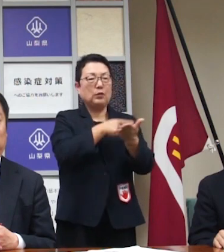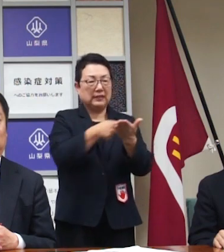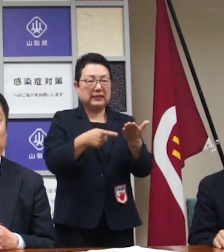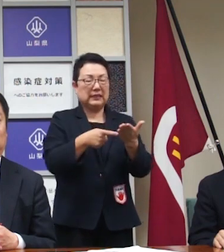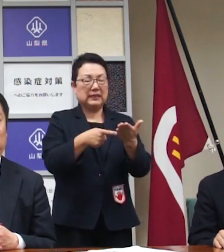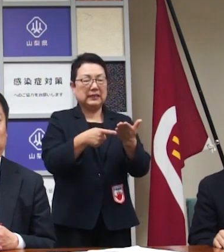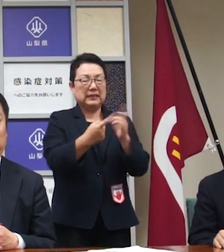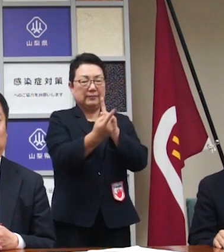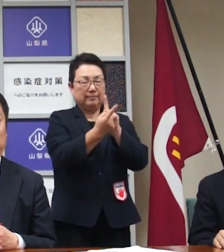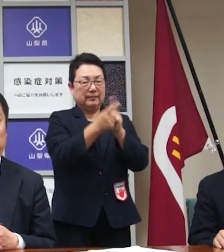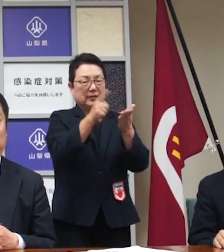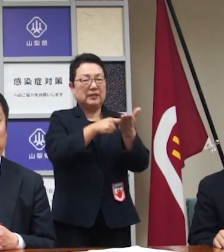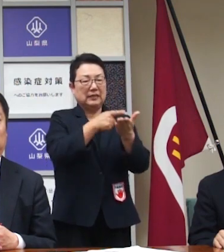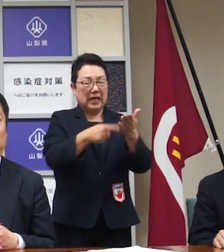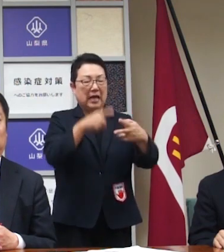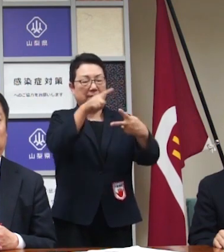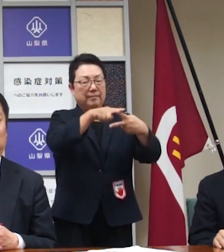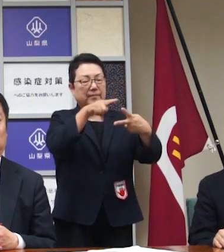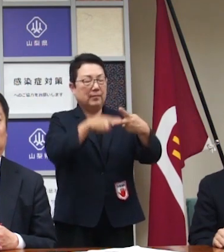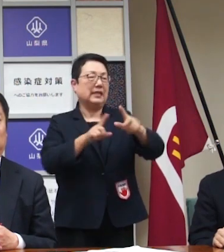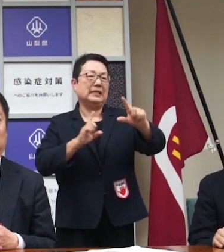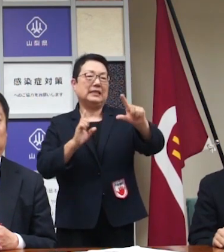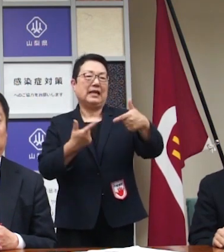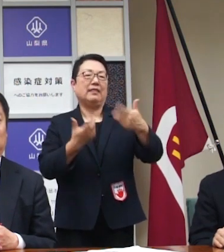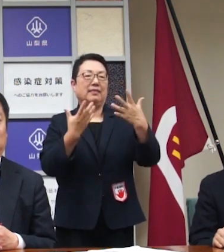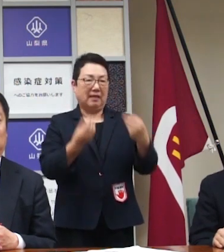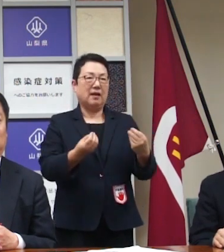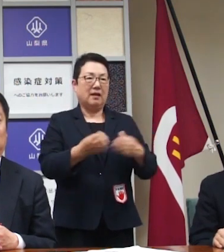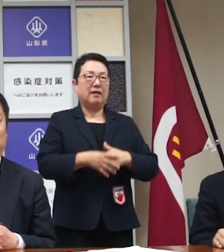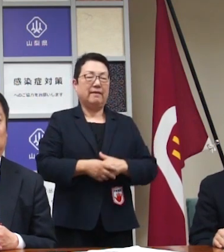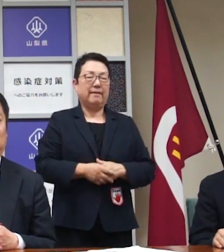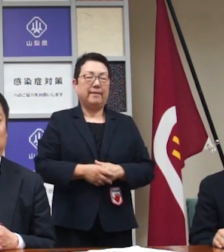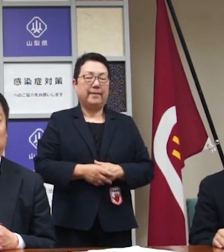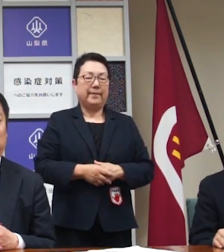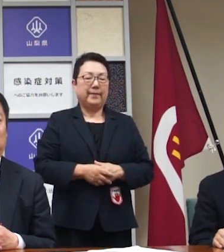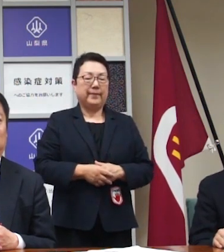かなりこう違っていた。